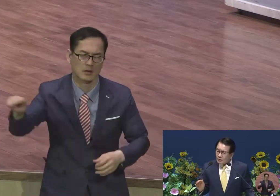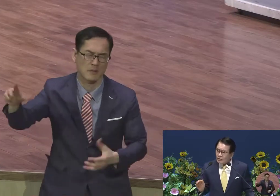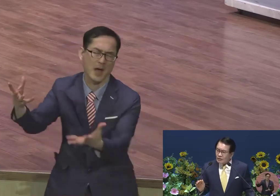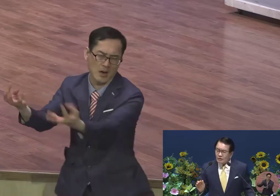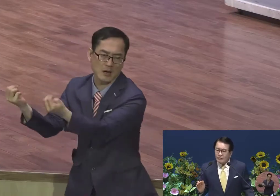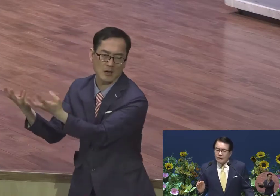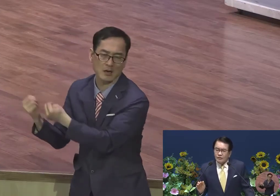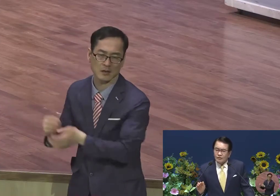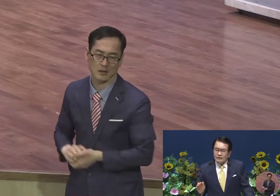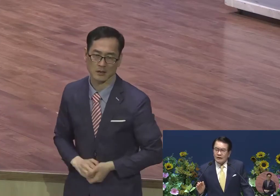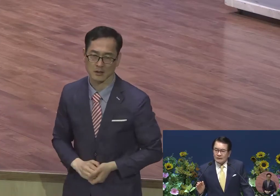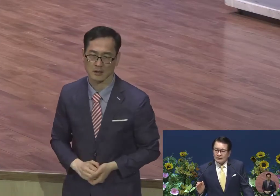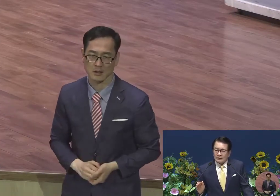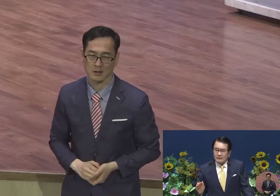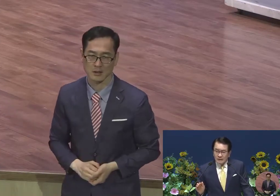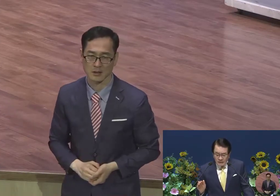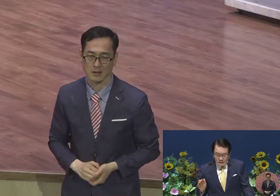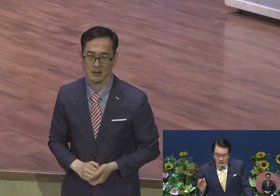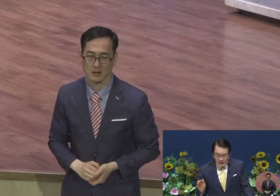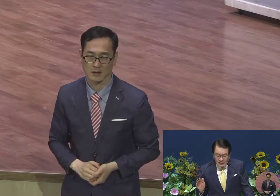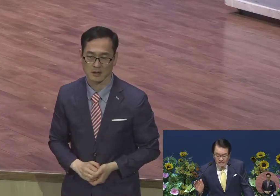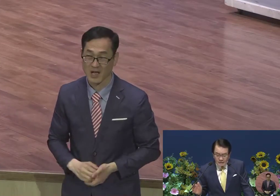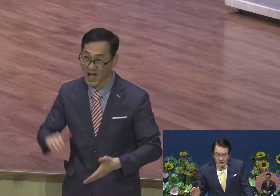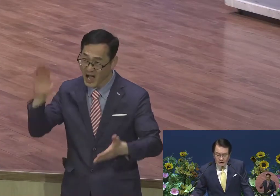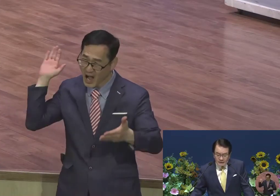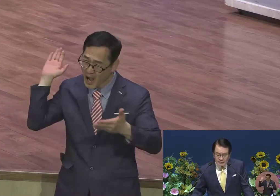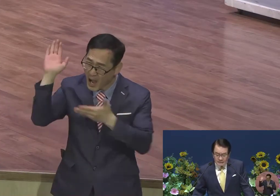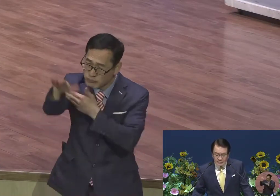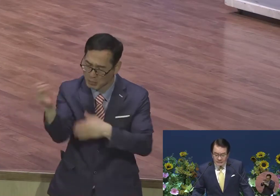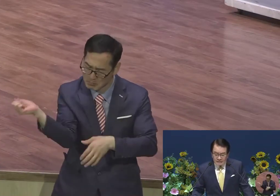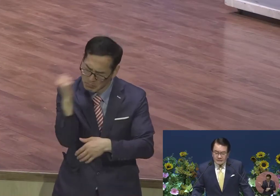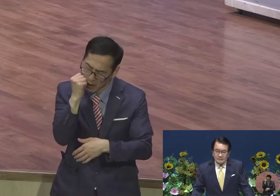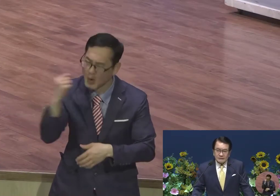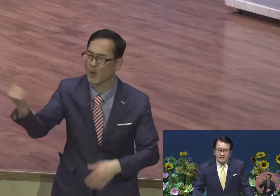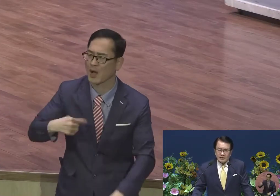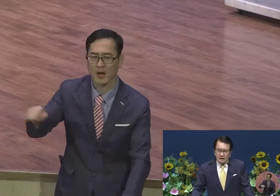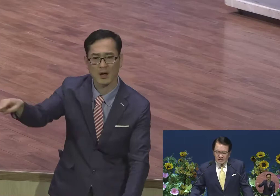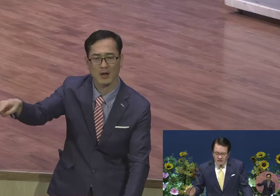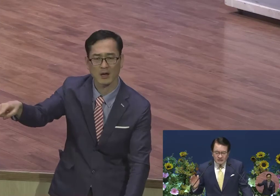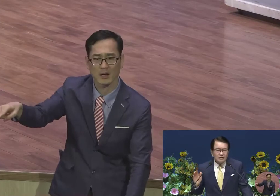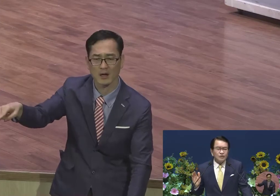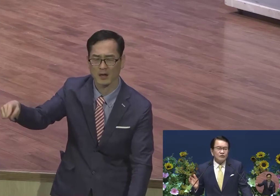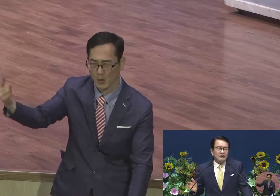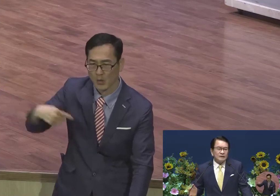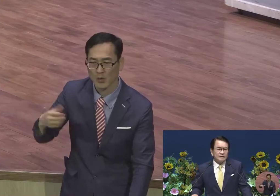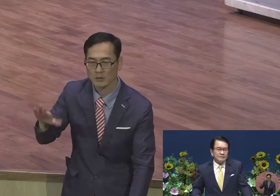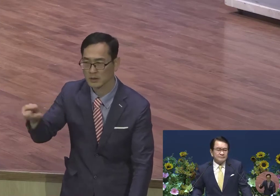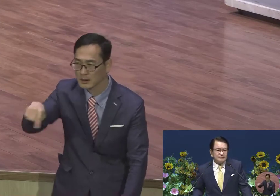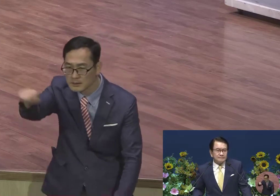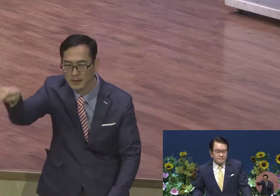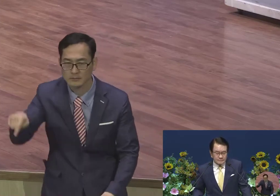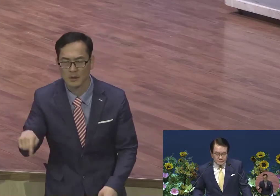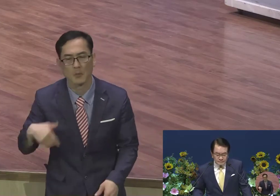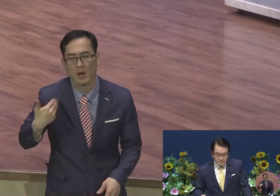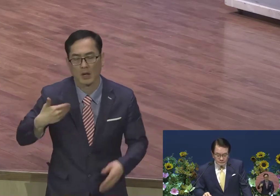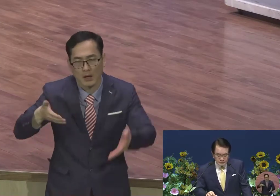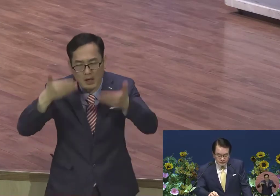결코 이롭게 하는 존재가 아닌데 큰 영안이 없으니까 철저히 속이는데